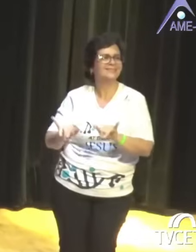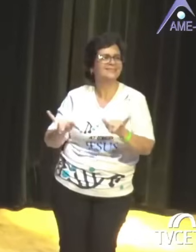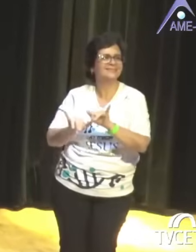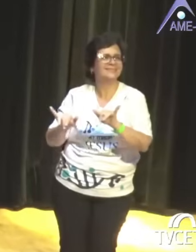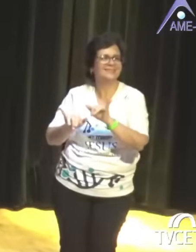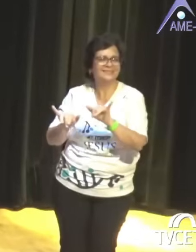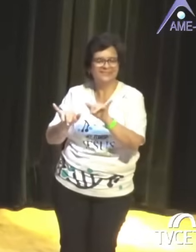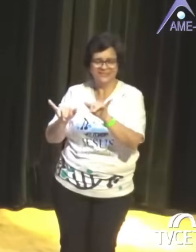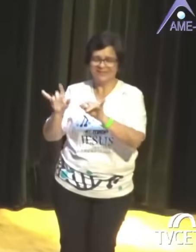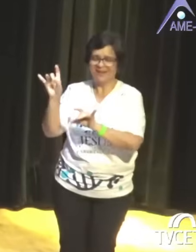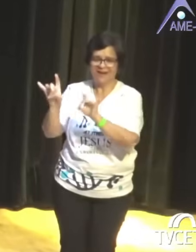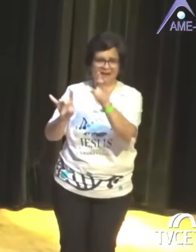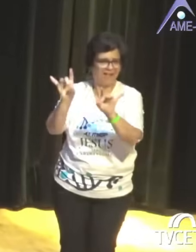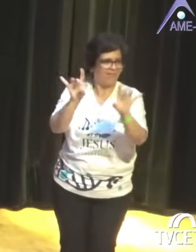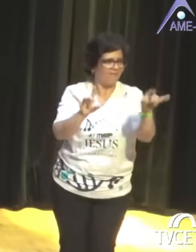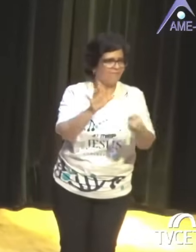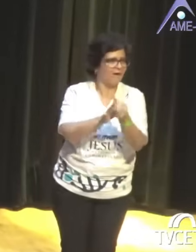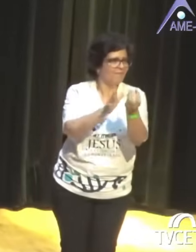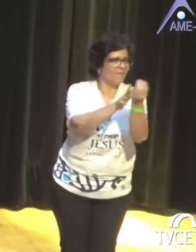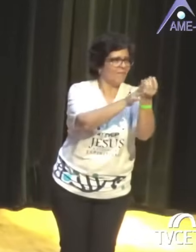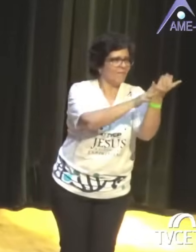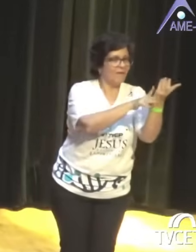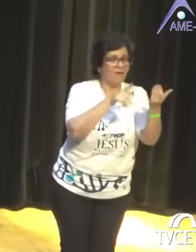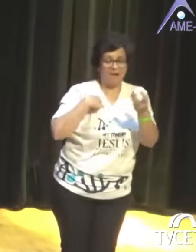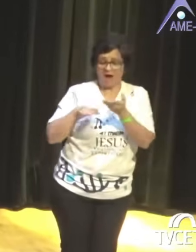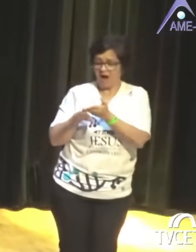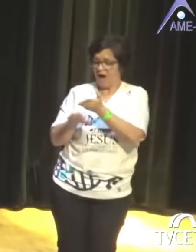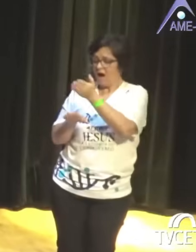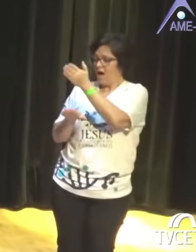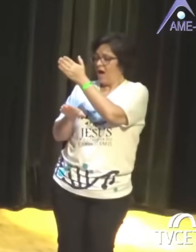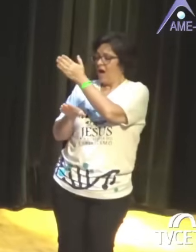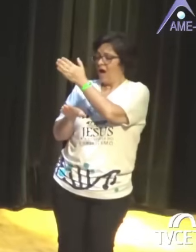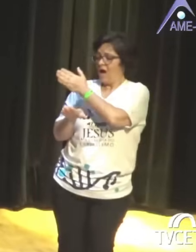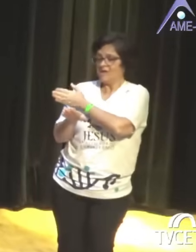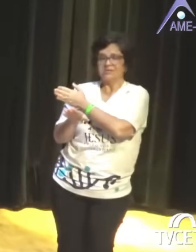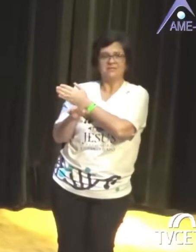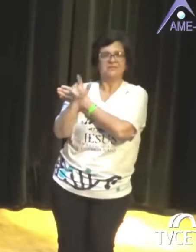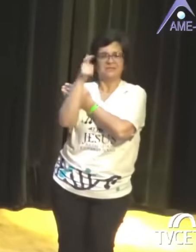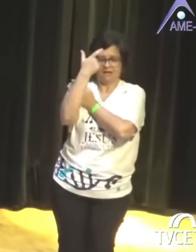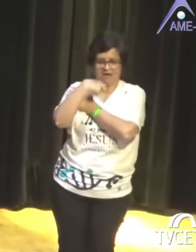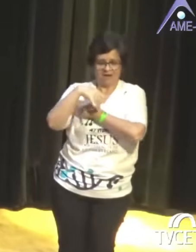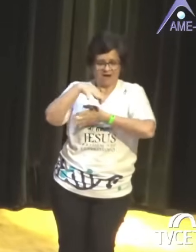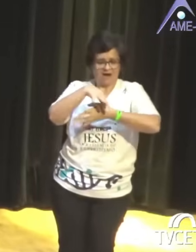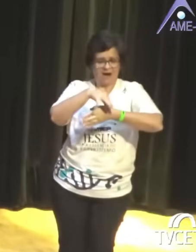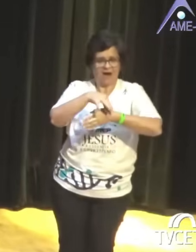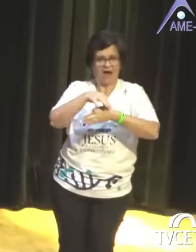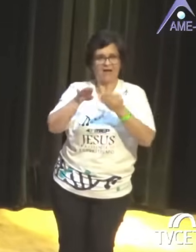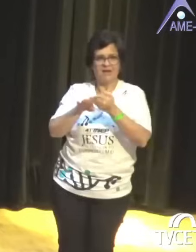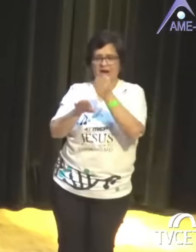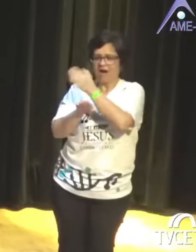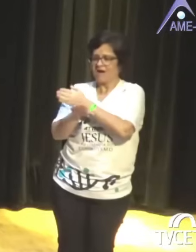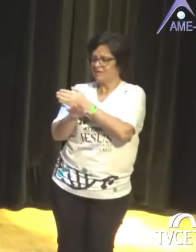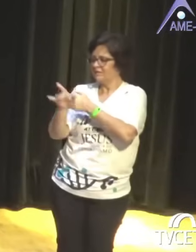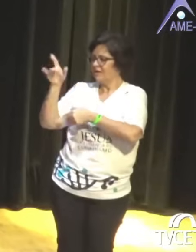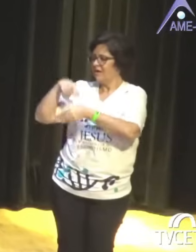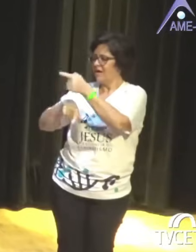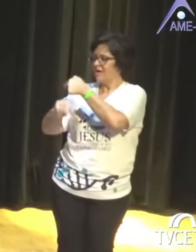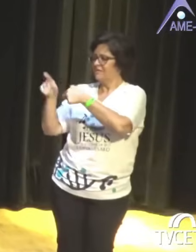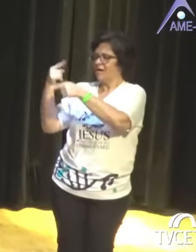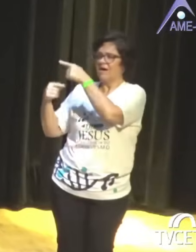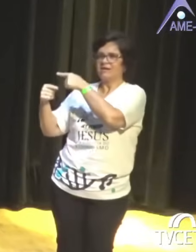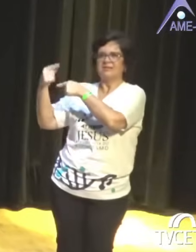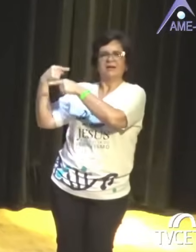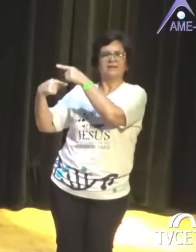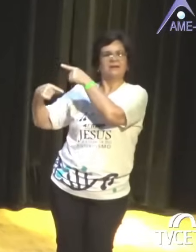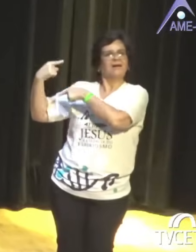calma mas não é que tem um espírito que foi criado antes de você e tem um que foi criado antes dele e outro que